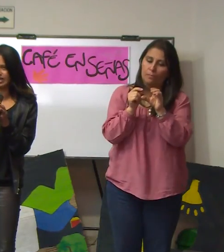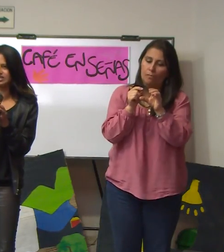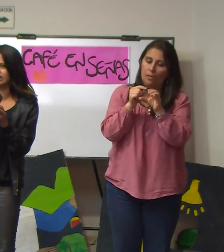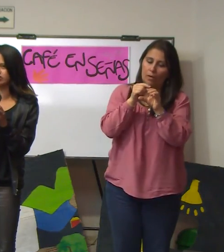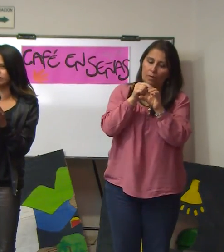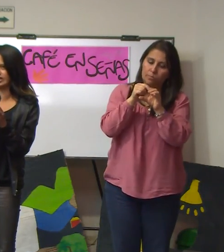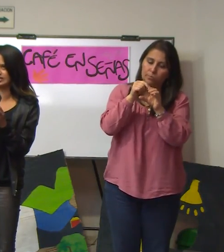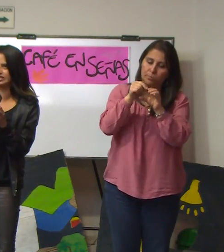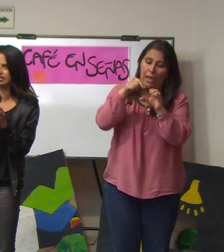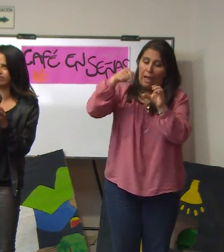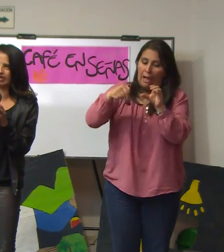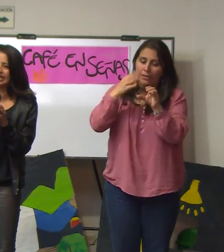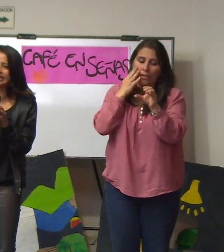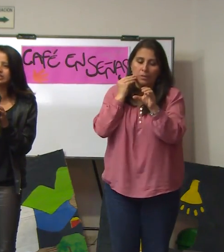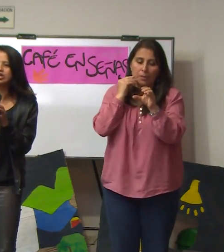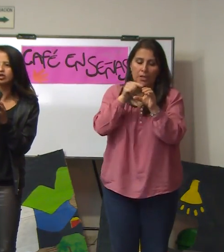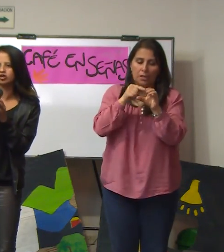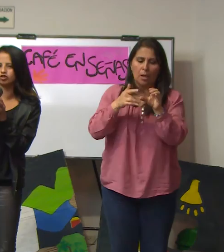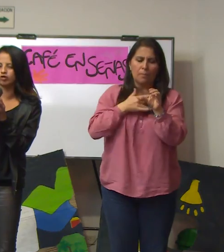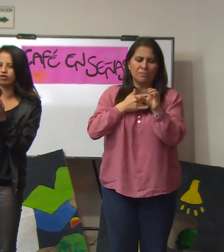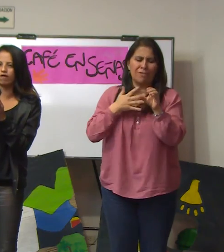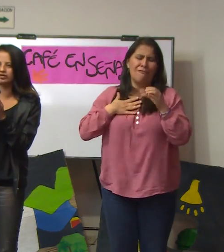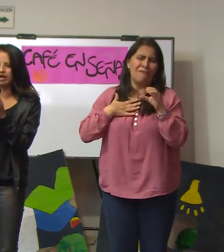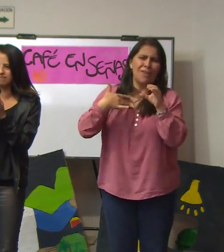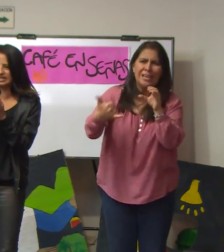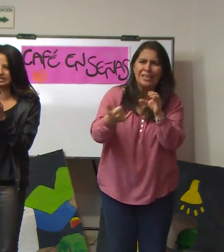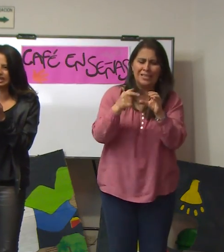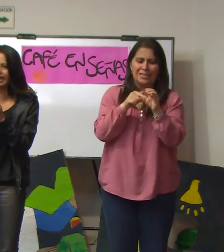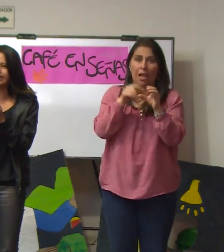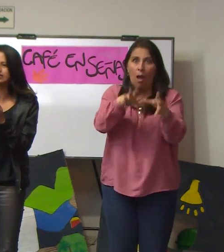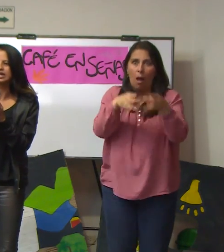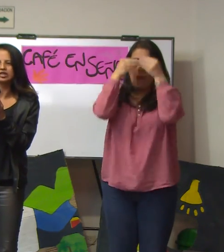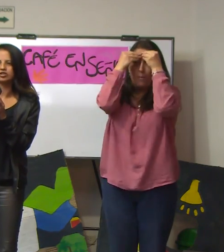experiencia yo me sentí feliz, yo tuve nuevos aprendizajes, yo